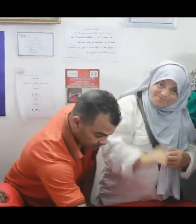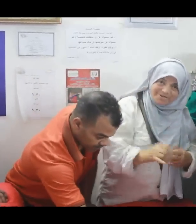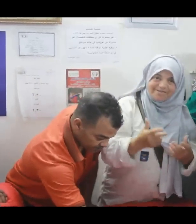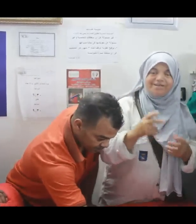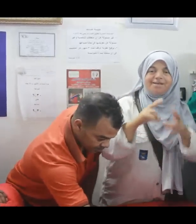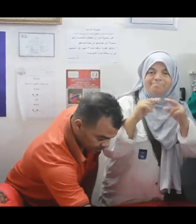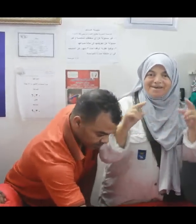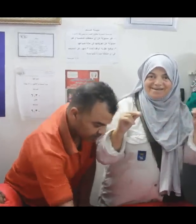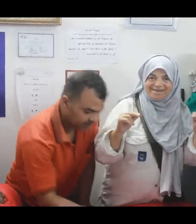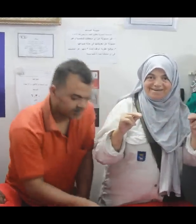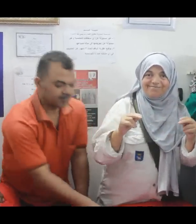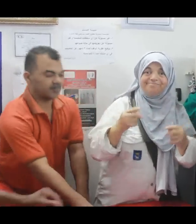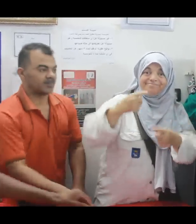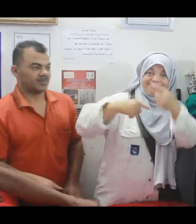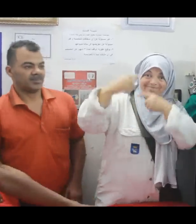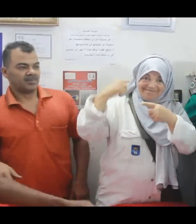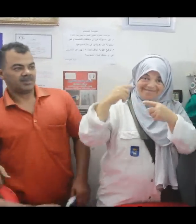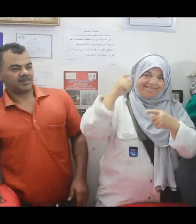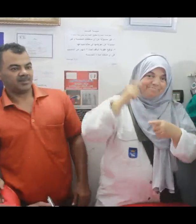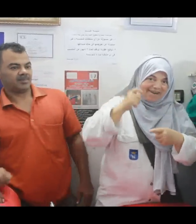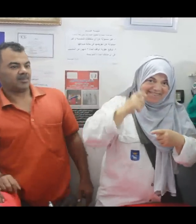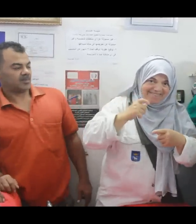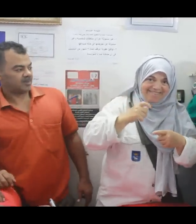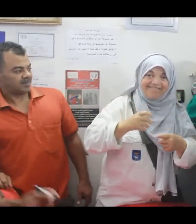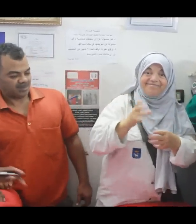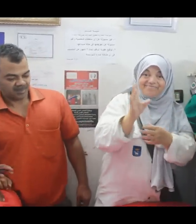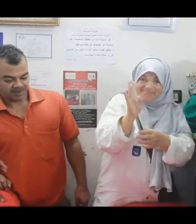بعد الوقت ايوه انا جام بالله اكبر